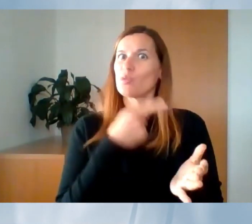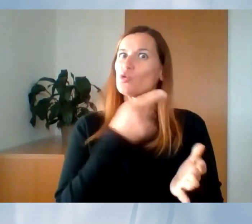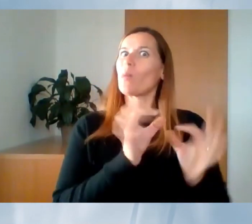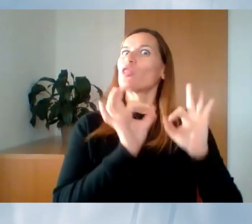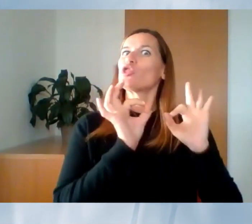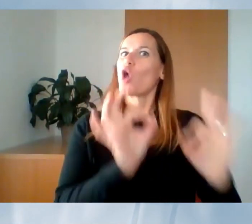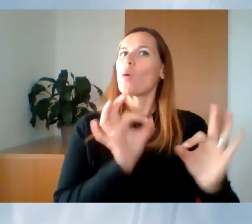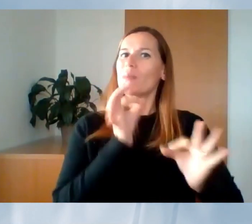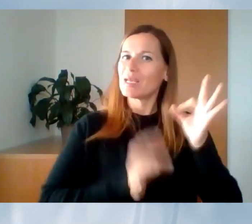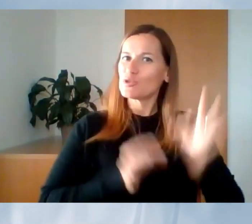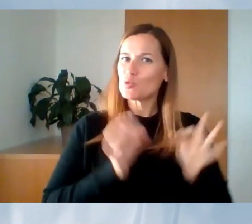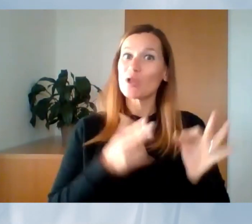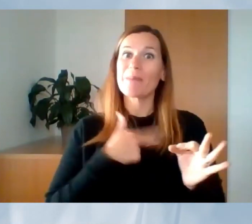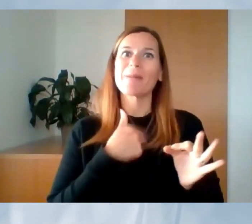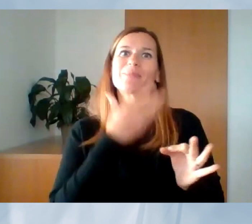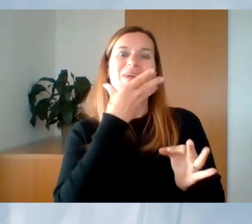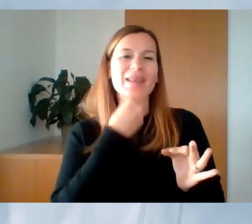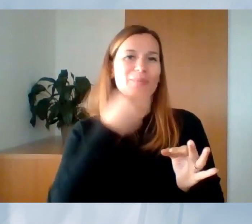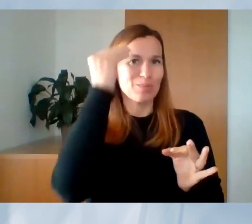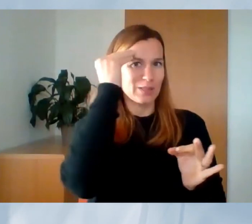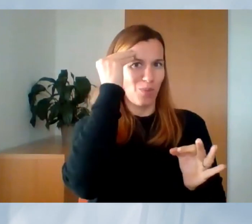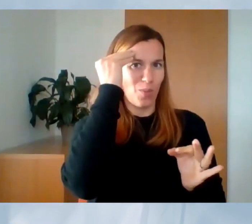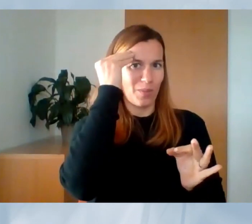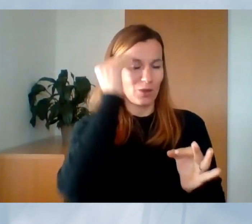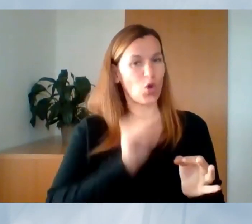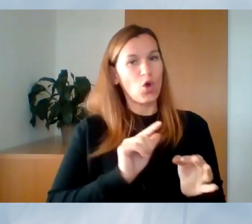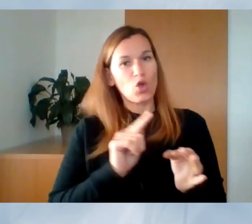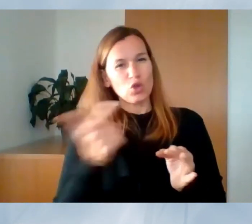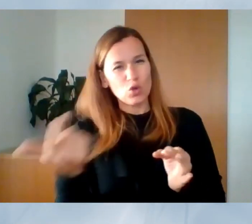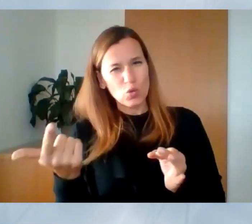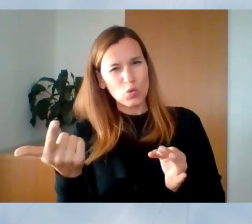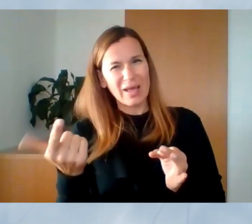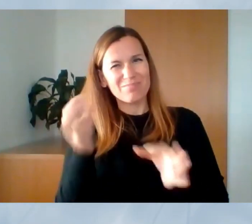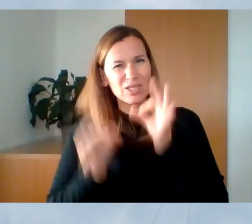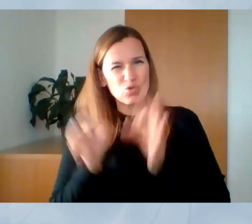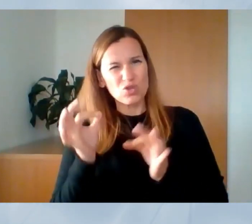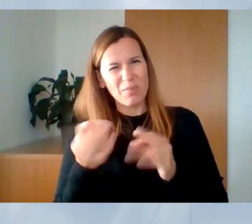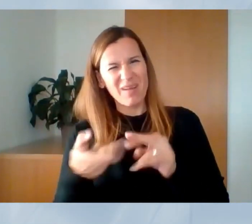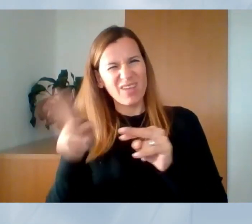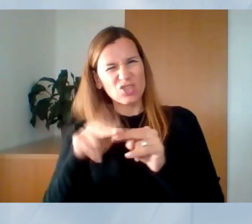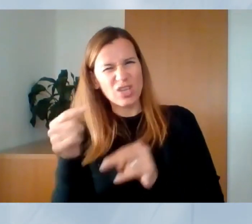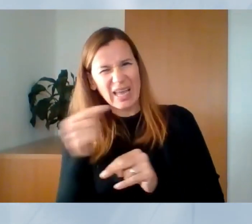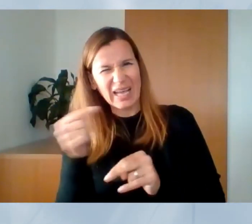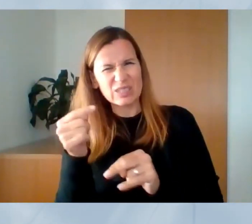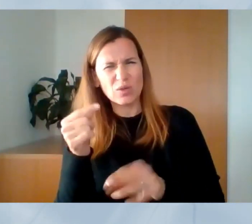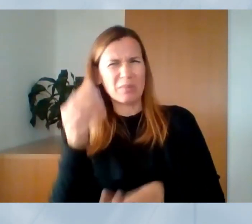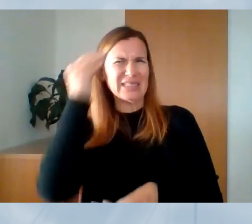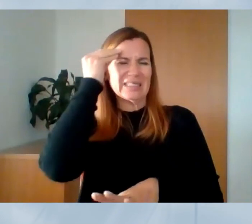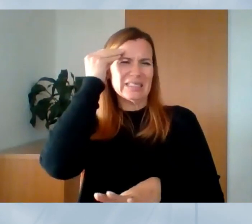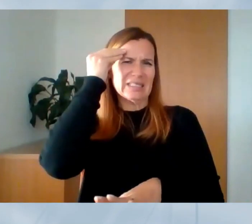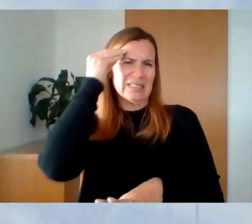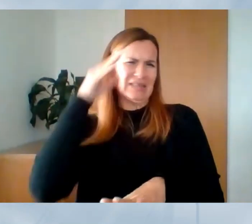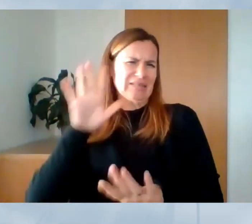pa dobra izkušnja, to imam pa v lepem spominu. Druge izkušnje pa prevladujejo negativno, pa